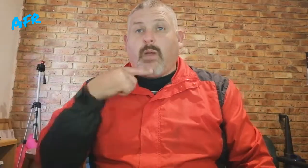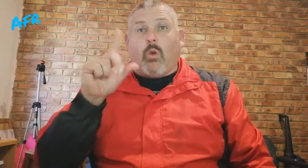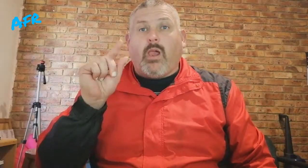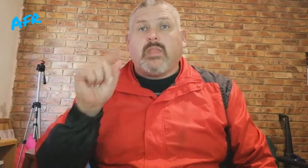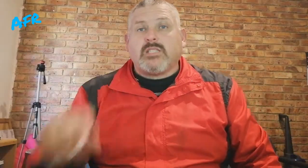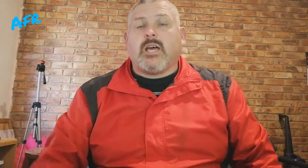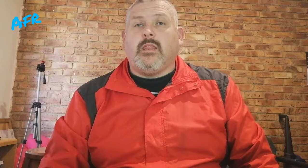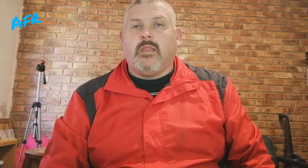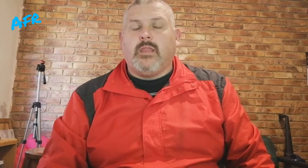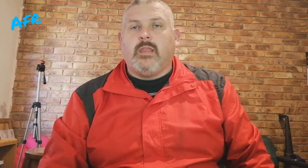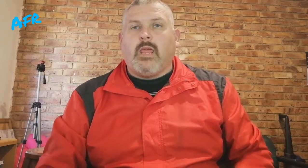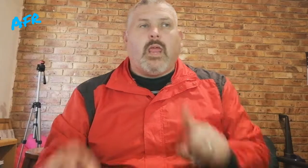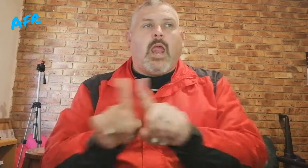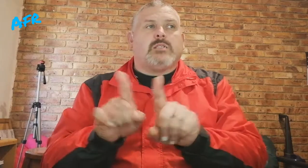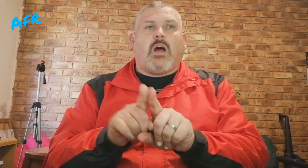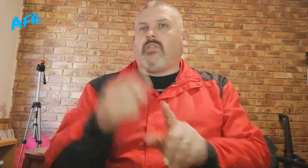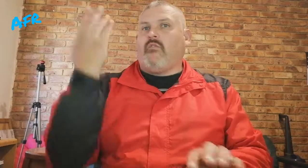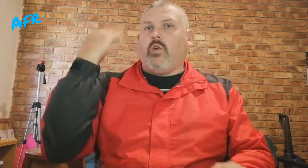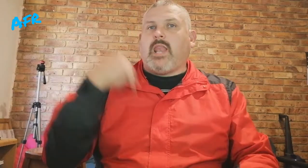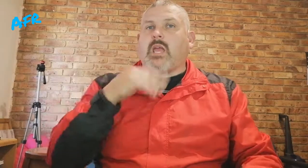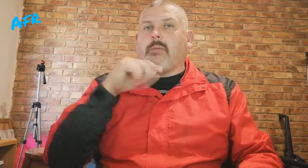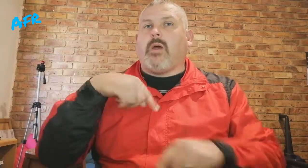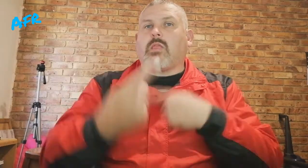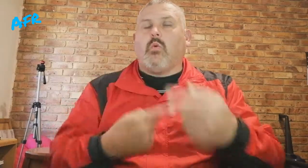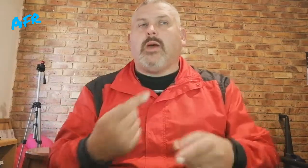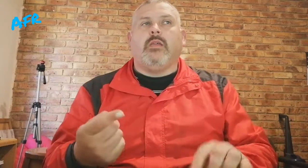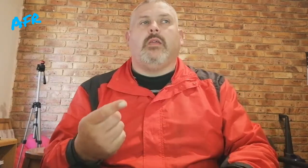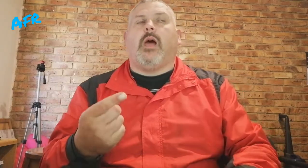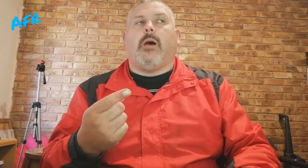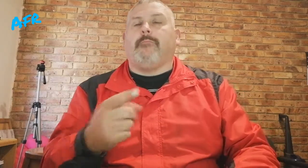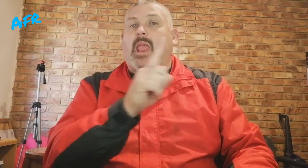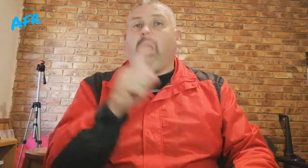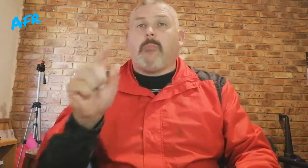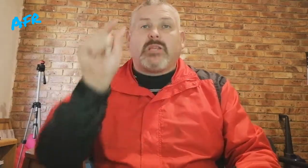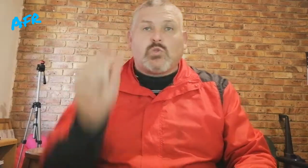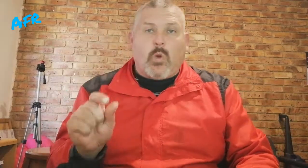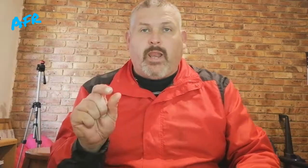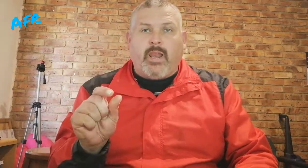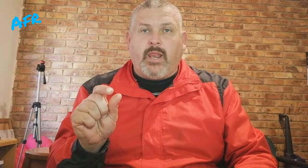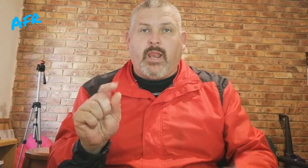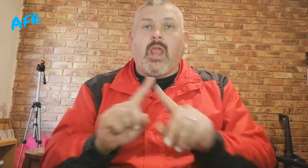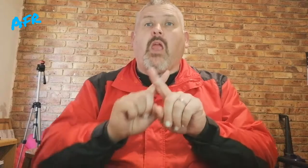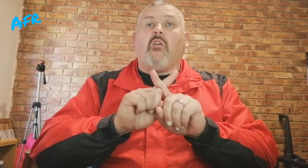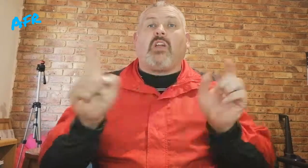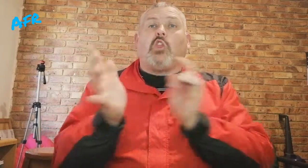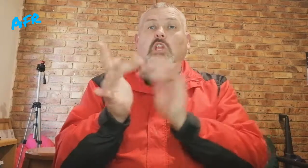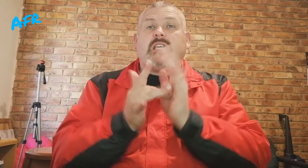My nogal interessant. Selfde vroeg en ek het gepraat oor elke persoon wat